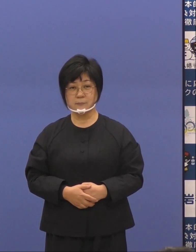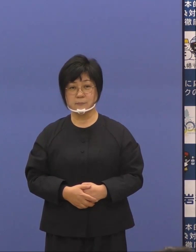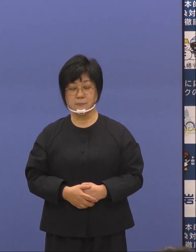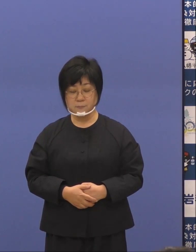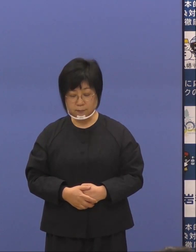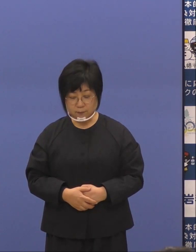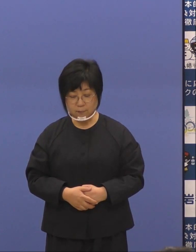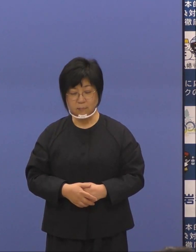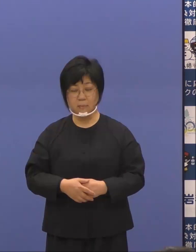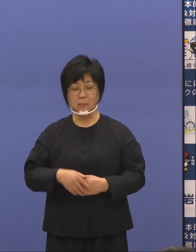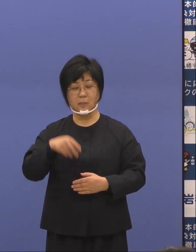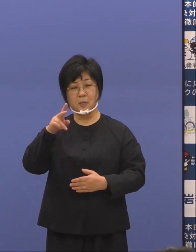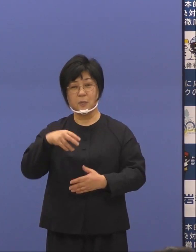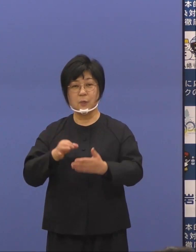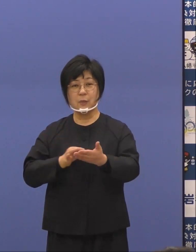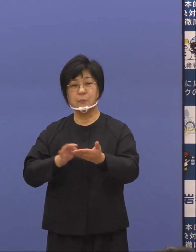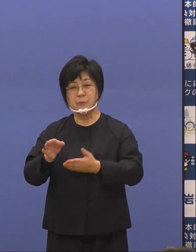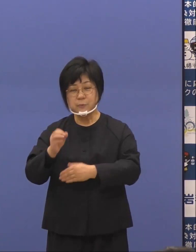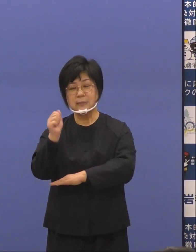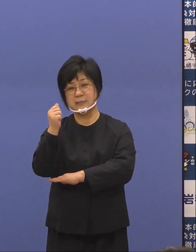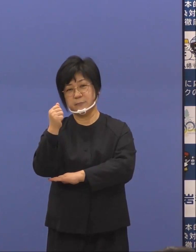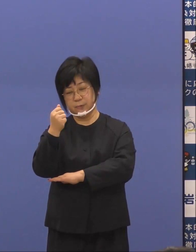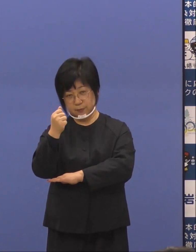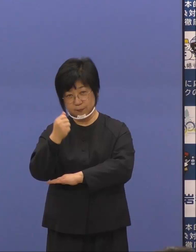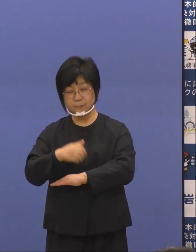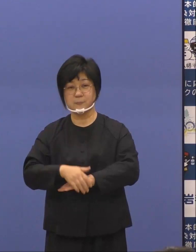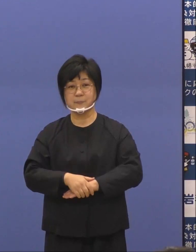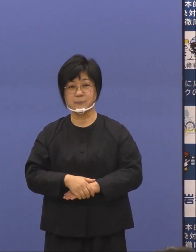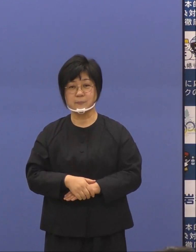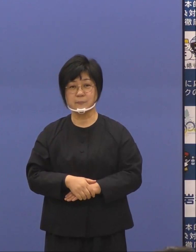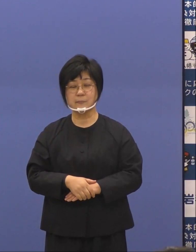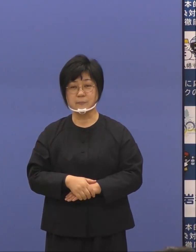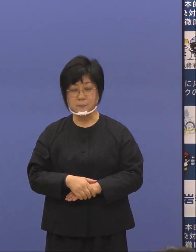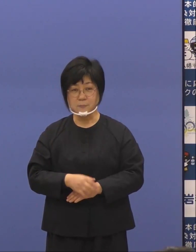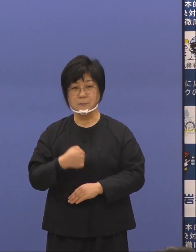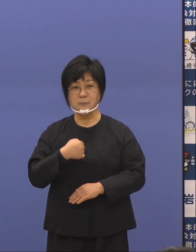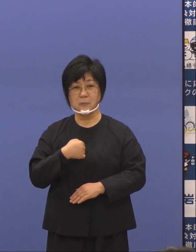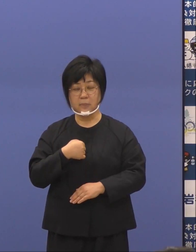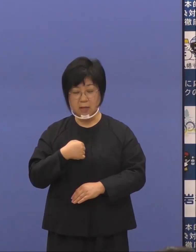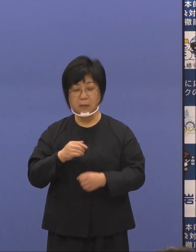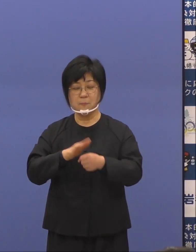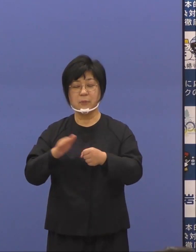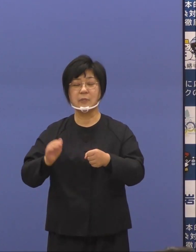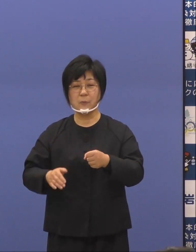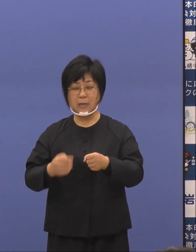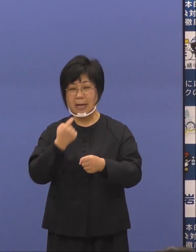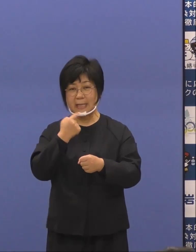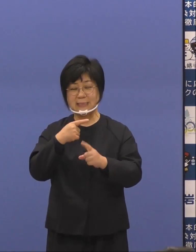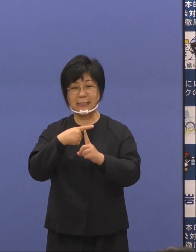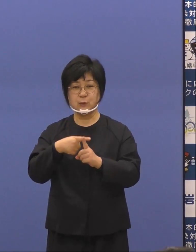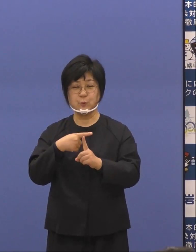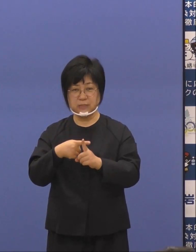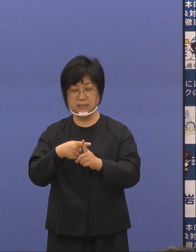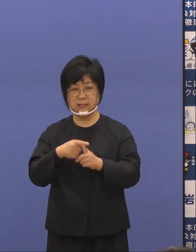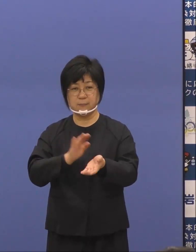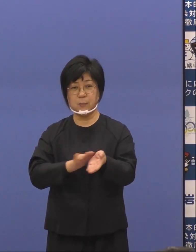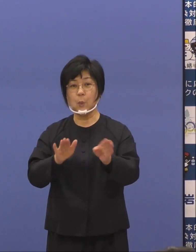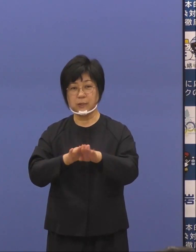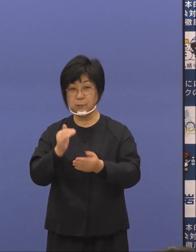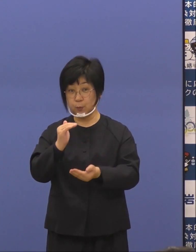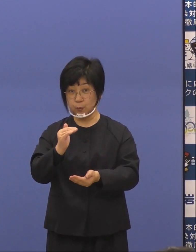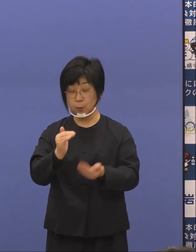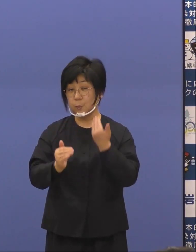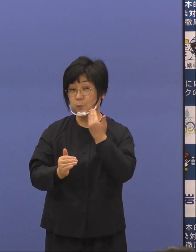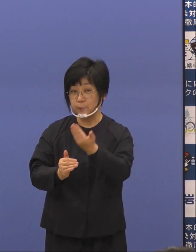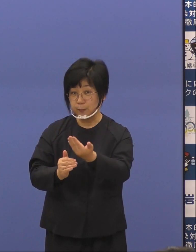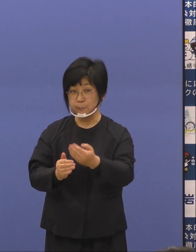読売新聞の西村と申します。またすみません、自分から盛岡赤十字病院の関係で再度お伺いさせていただくん